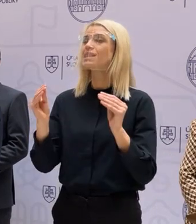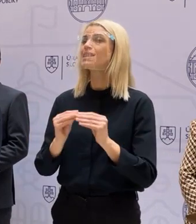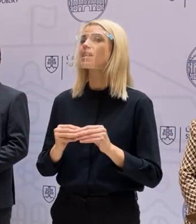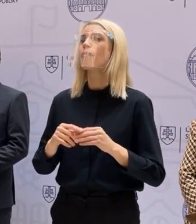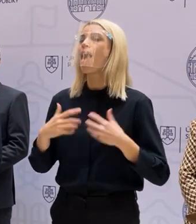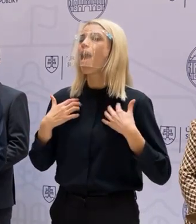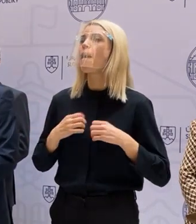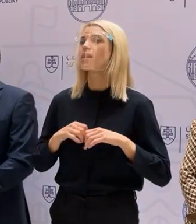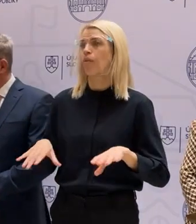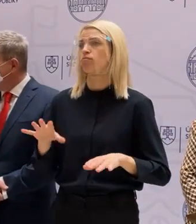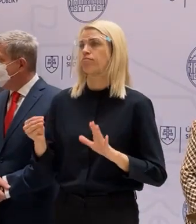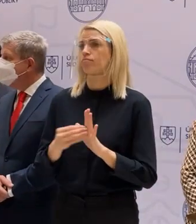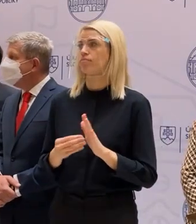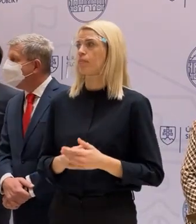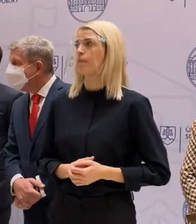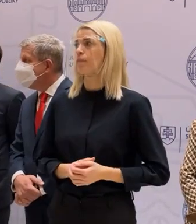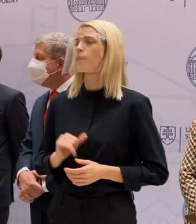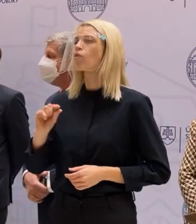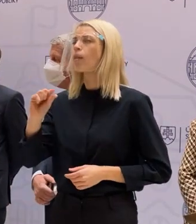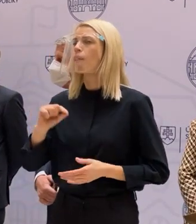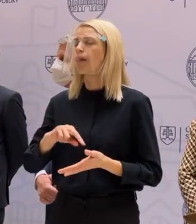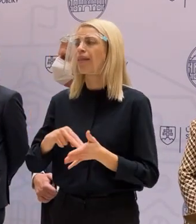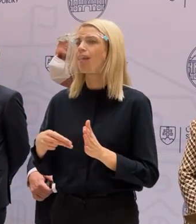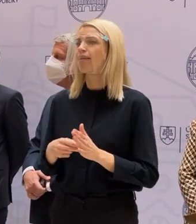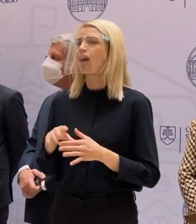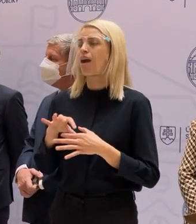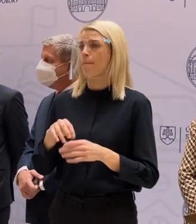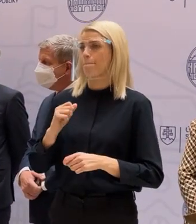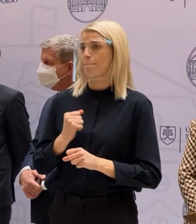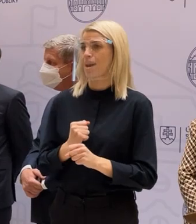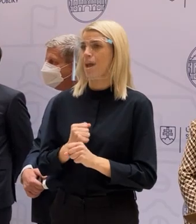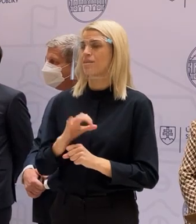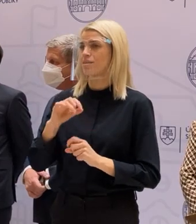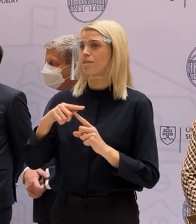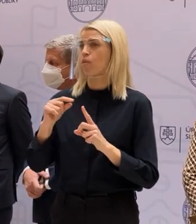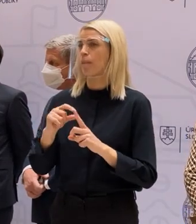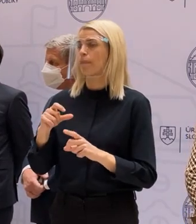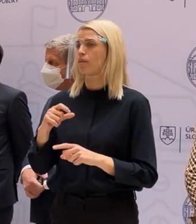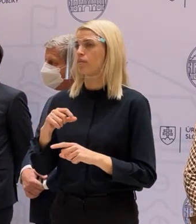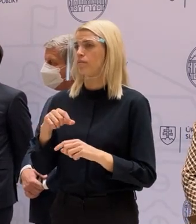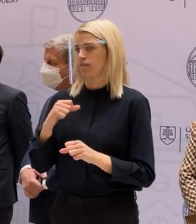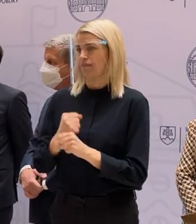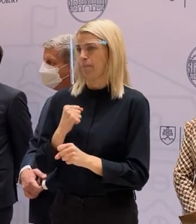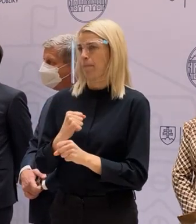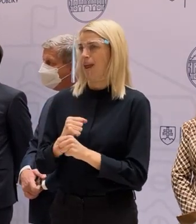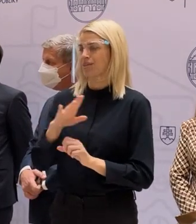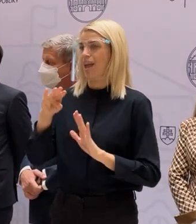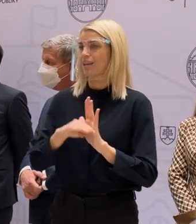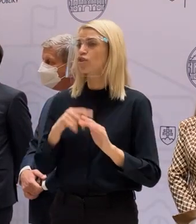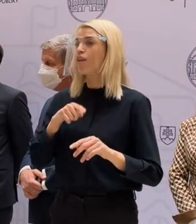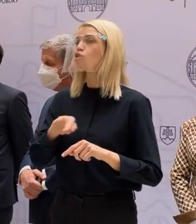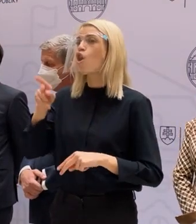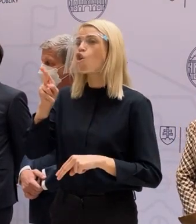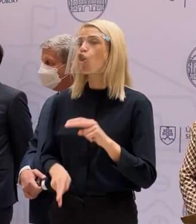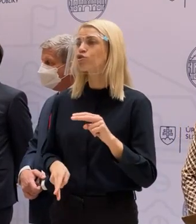celom svete. Ďakujem. Pán minister, možno technické doplnenie k tej práci. Teraz OTP režim práci ste povedali, že do konca januára to